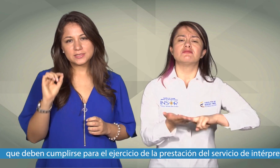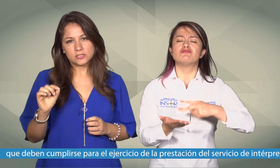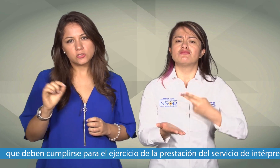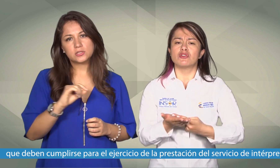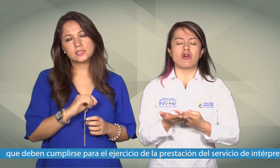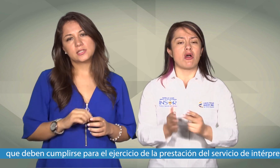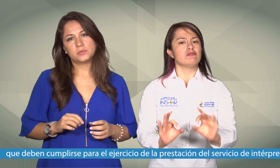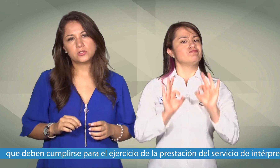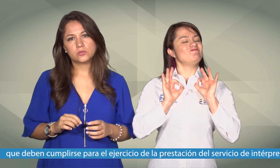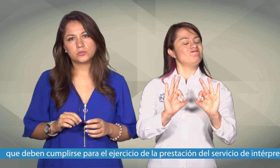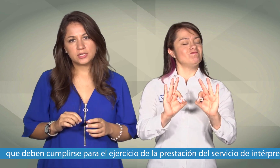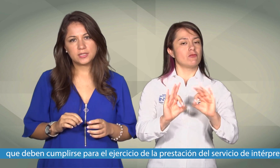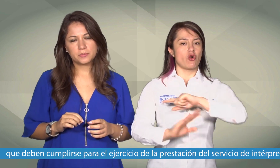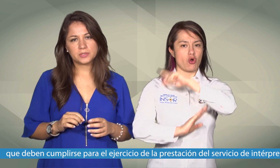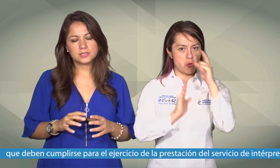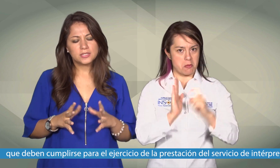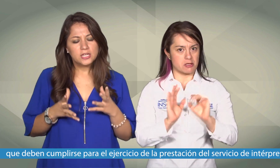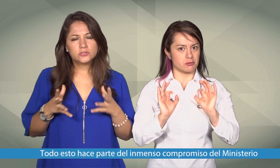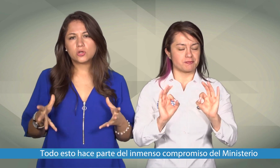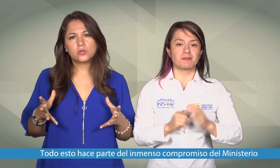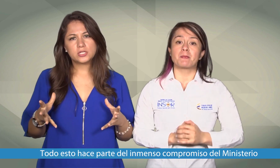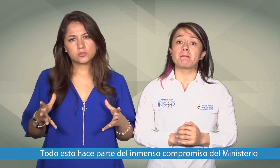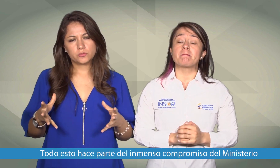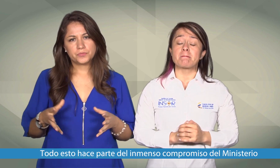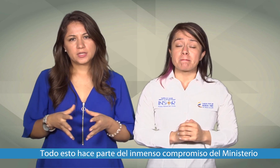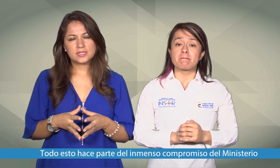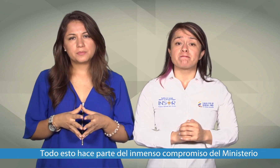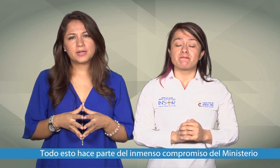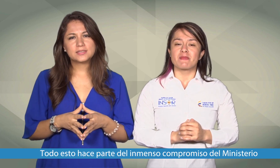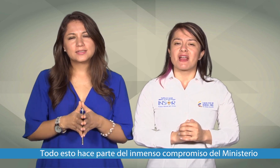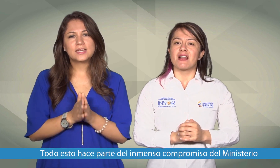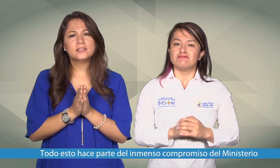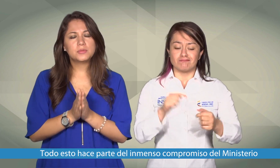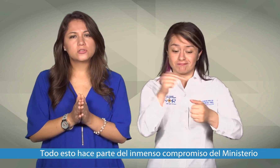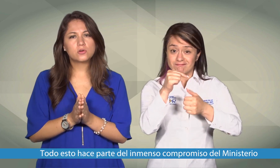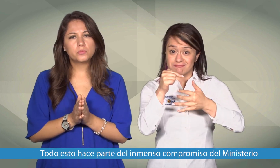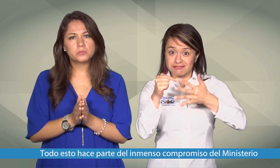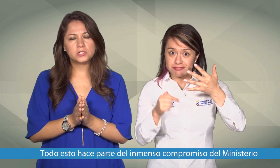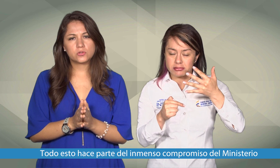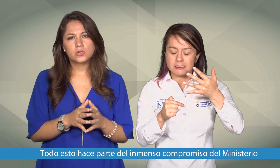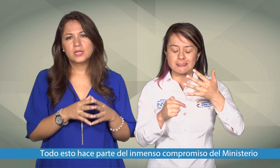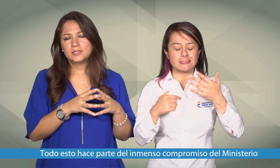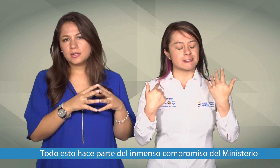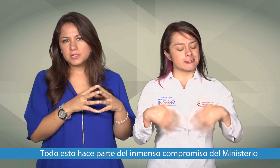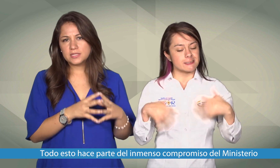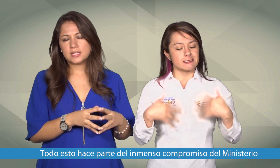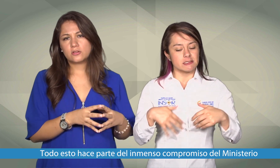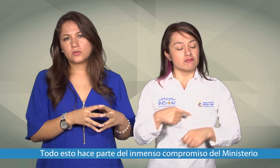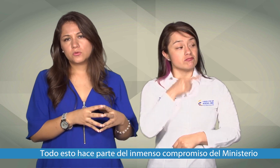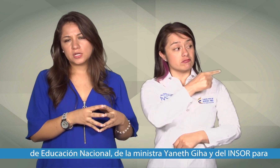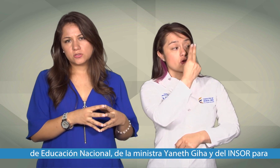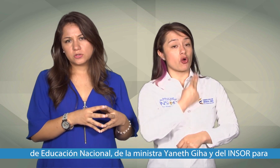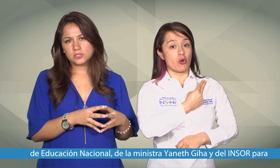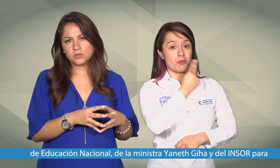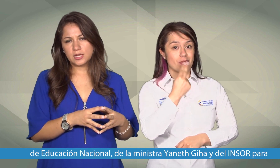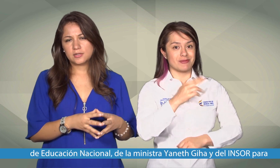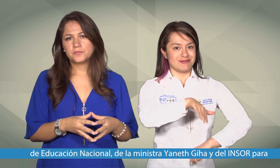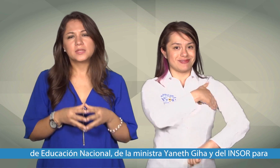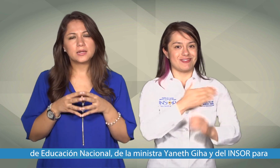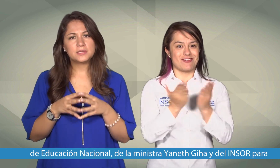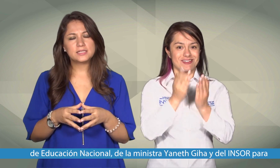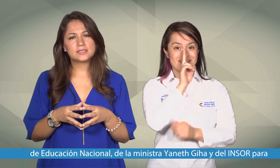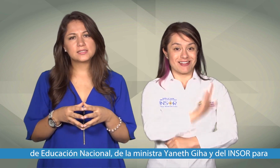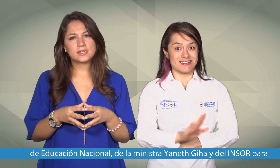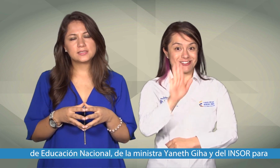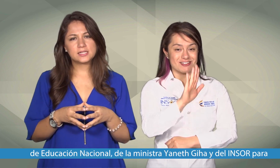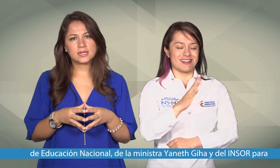prestación del servicio de intérpretes. Todo esto hace parte del inmenso compromiso del Ministerio de Educación Nacional,